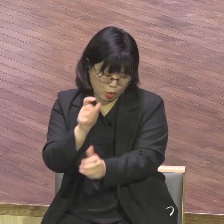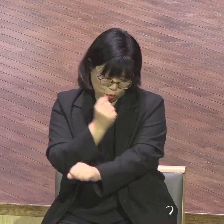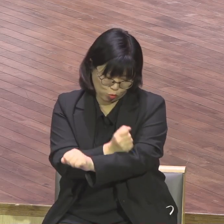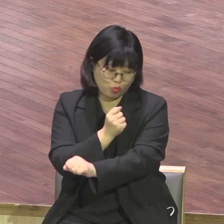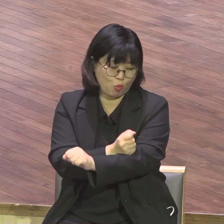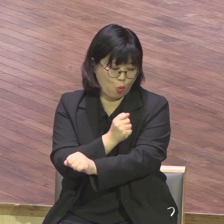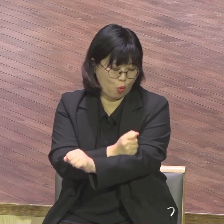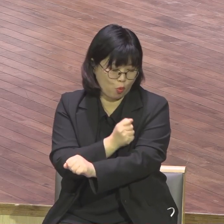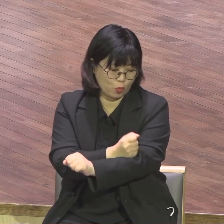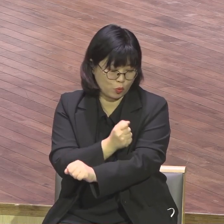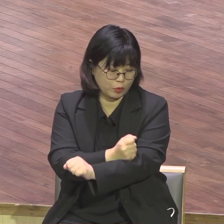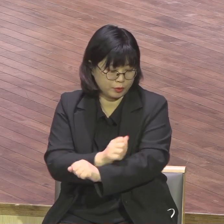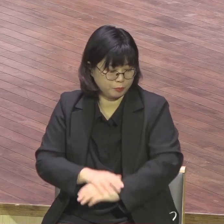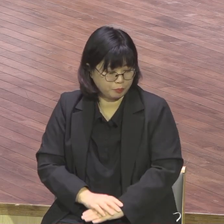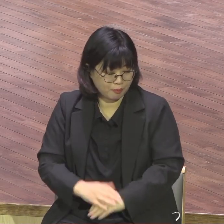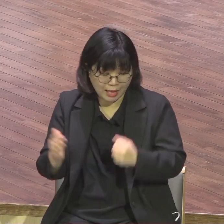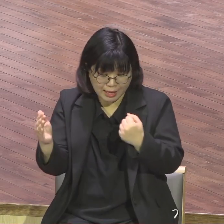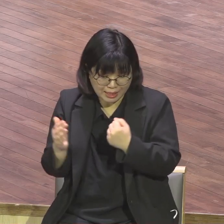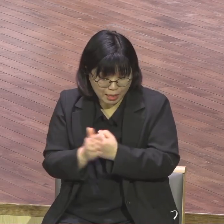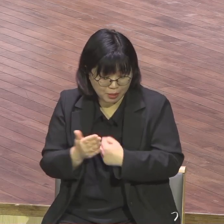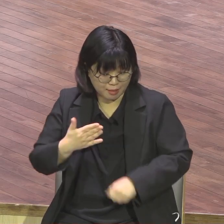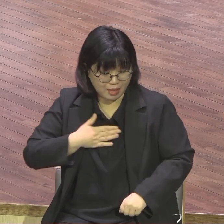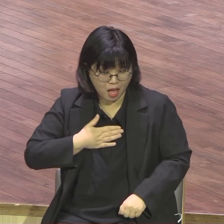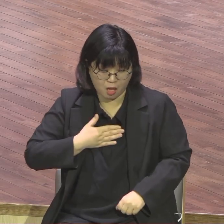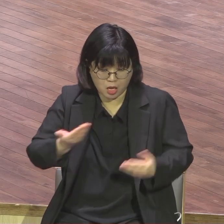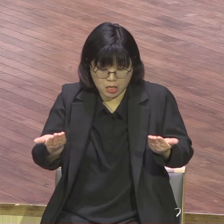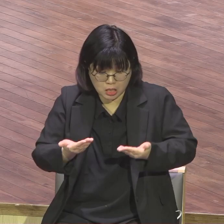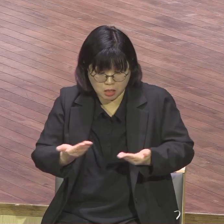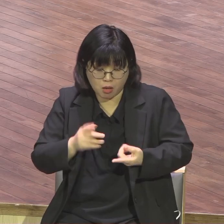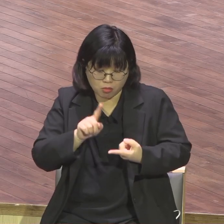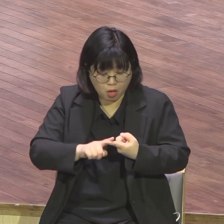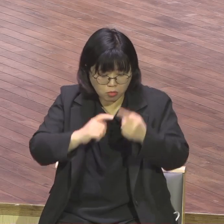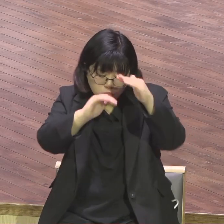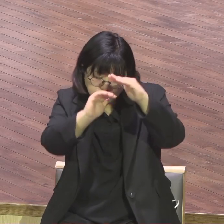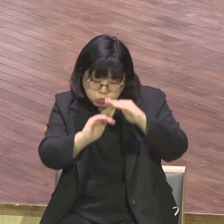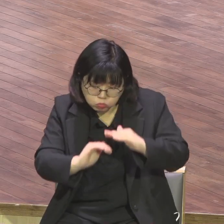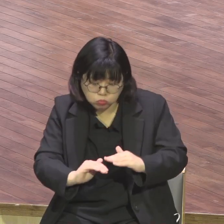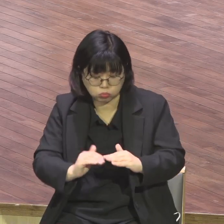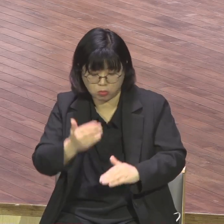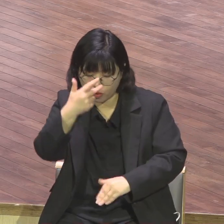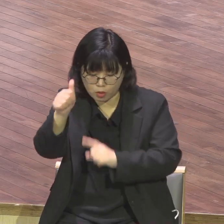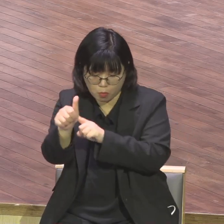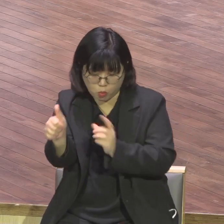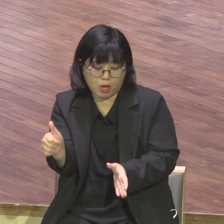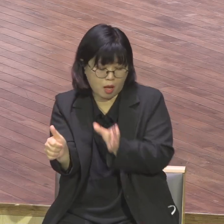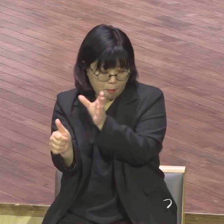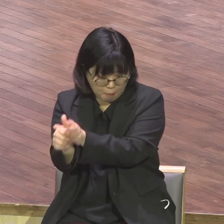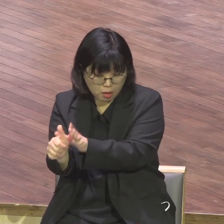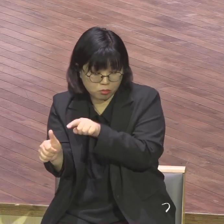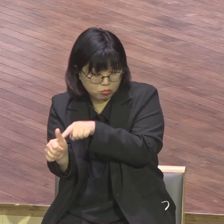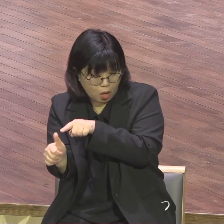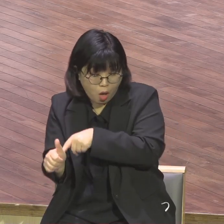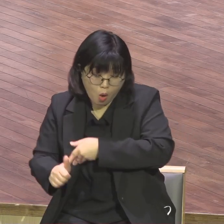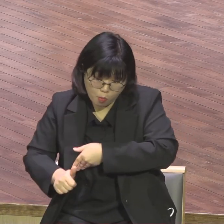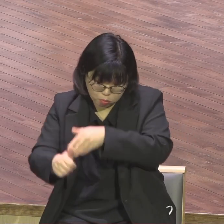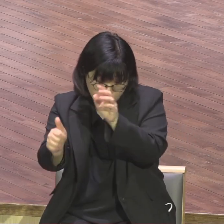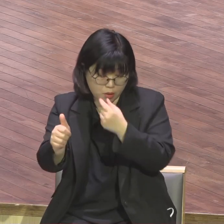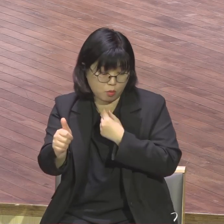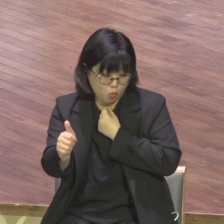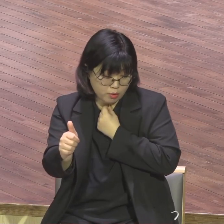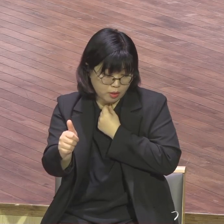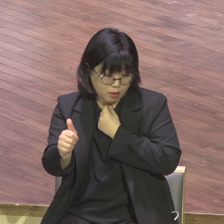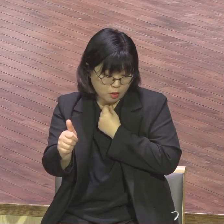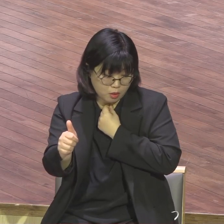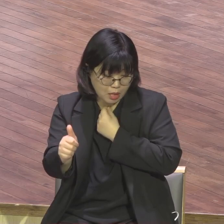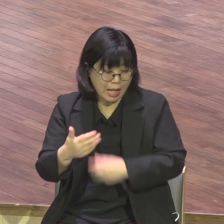복음을 위하여 수고하였느니라. 그러므로 내가 내 일이 어떻게 될지를 보아서 곧 이 사람을 보내기를